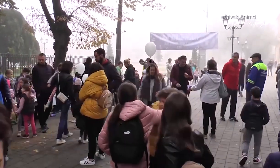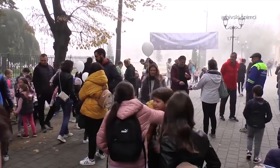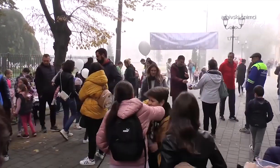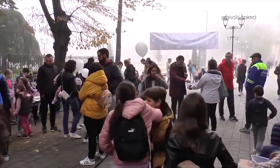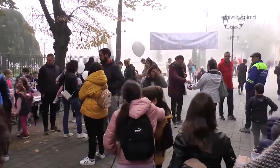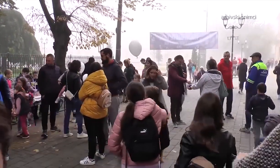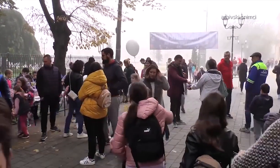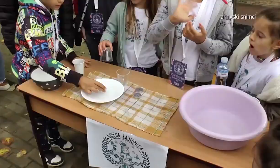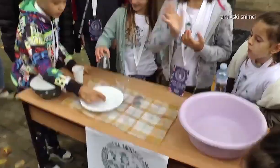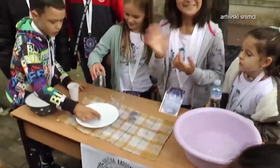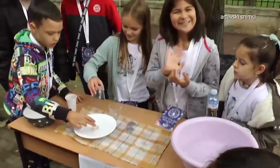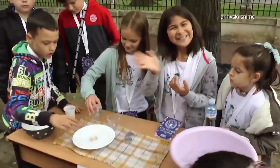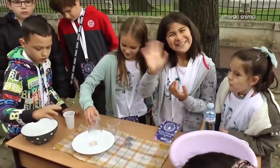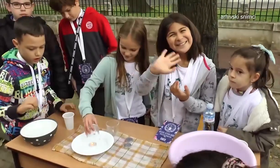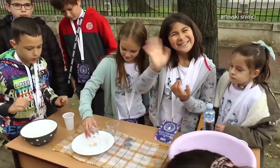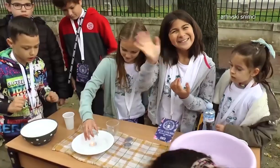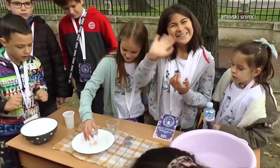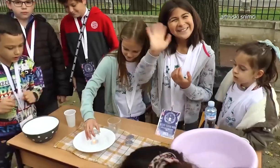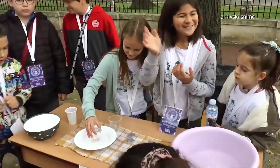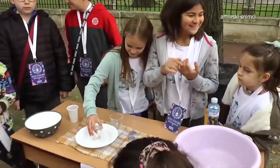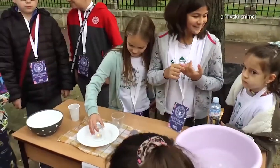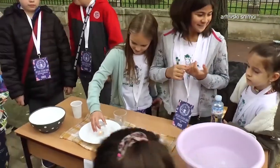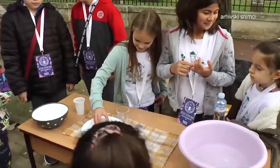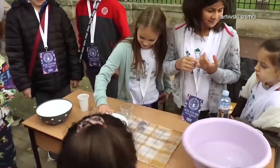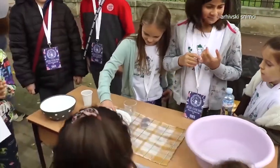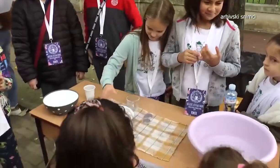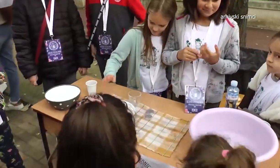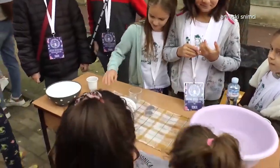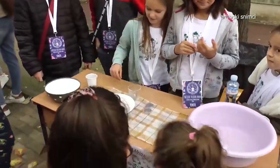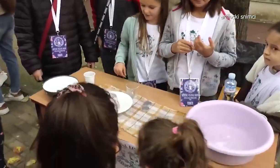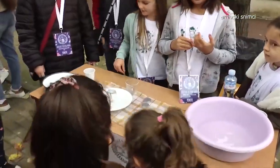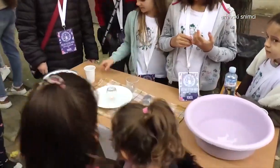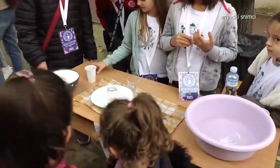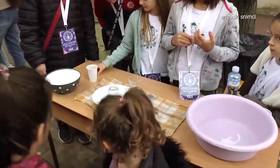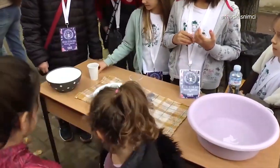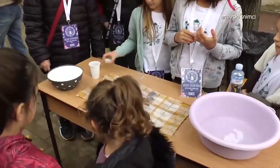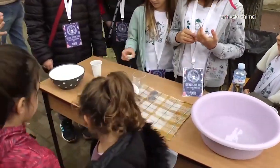10 órára tervezik, a szórakoztató tudományos program pedig minden generációnak szól.